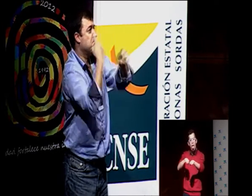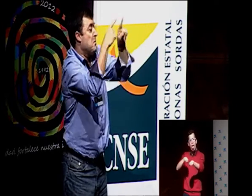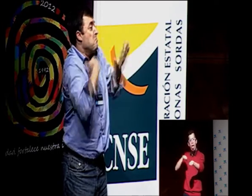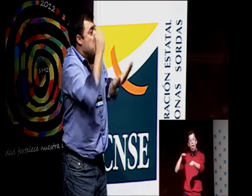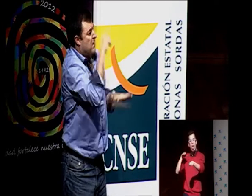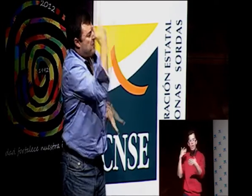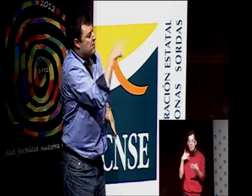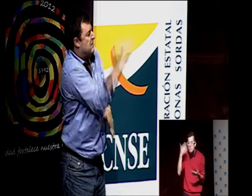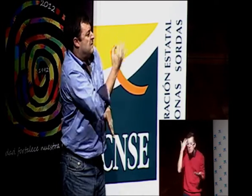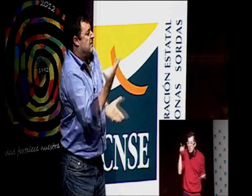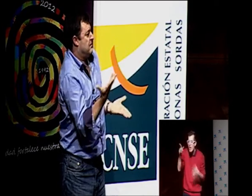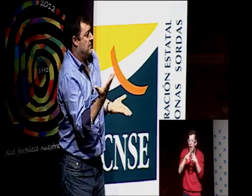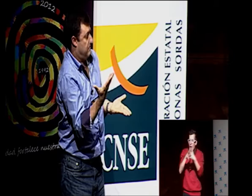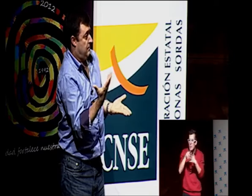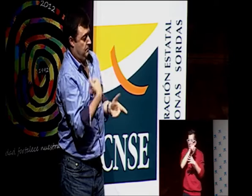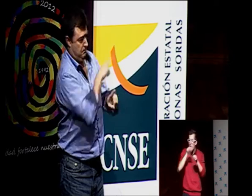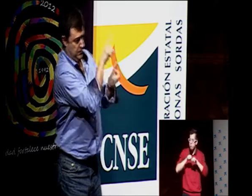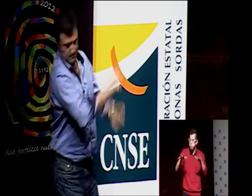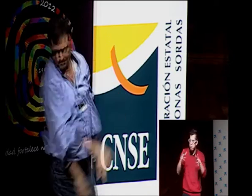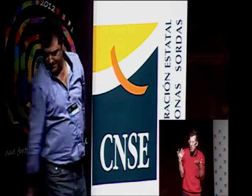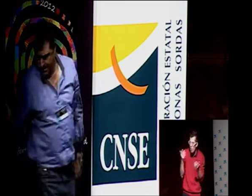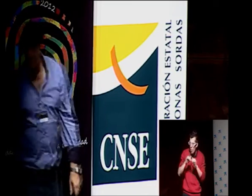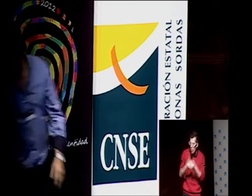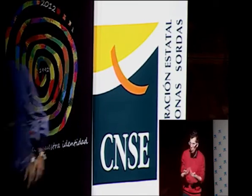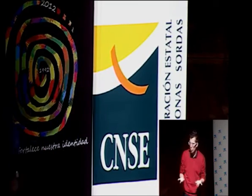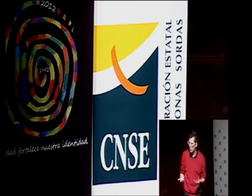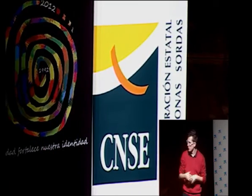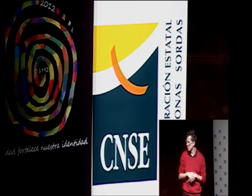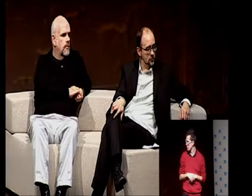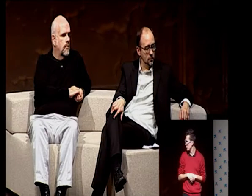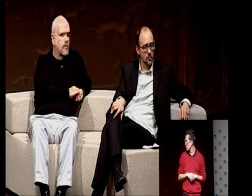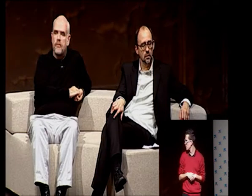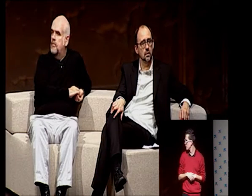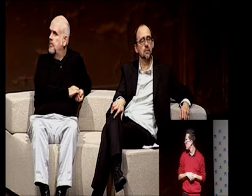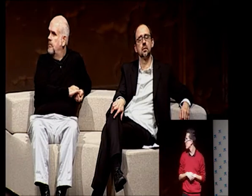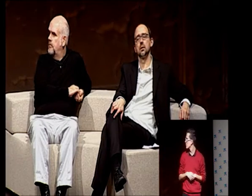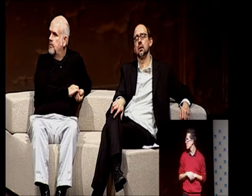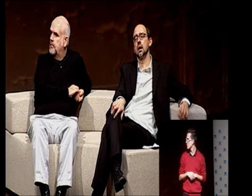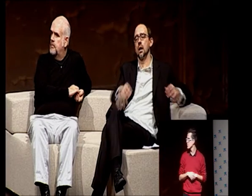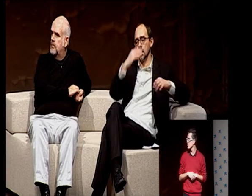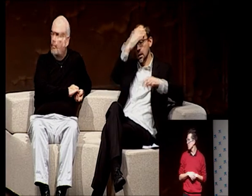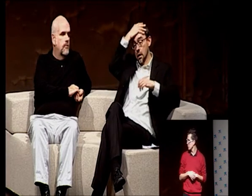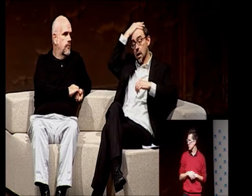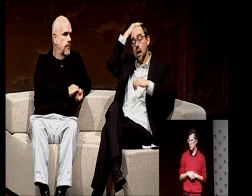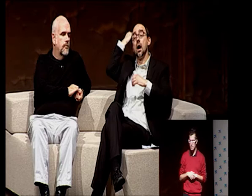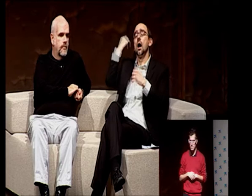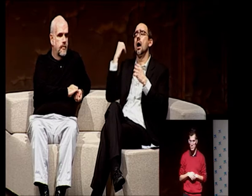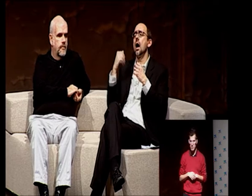conseguir esa igualdad ese desarrollo a la par que el resto de la comunidad oyente es muy